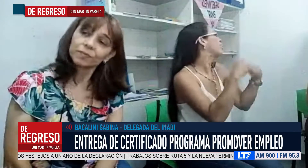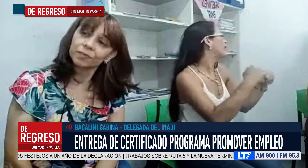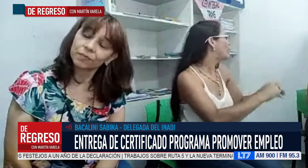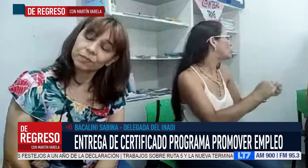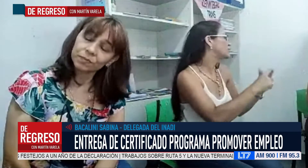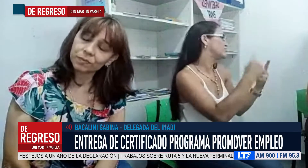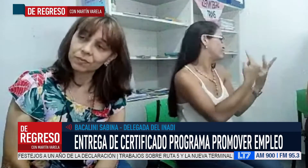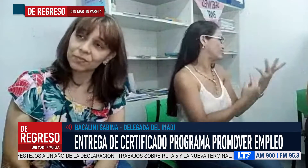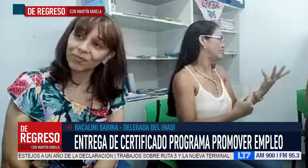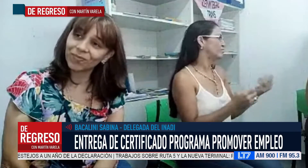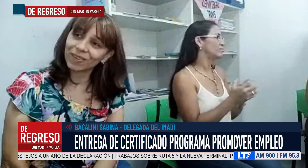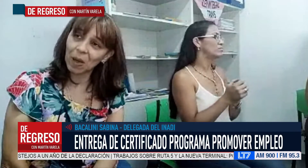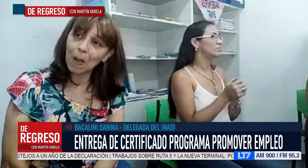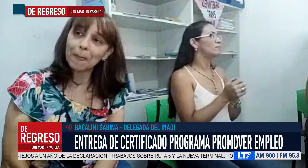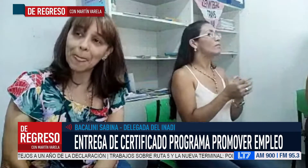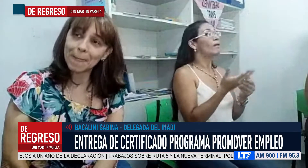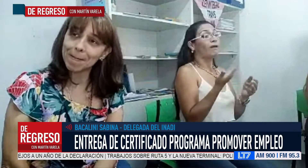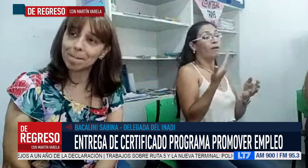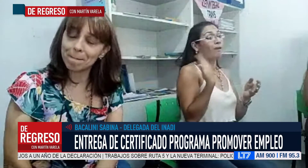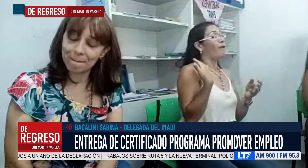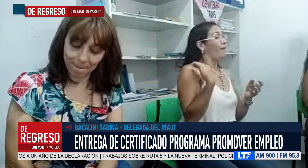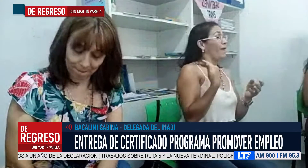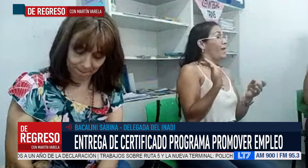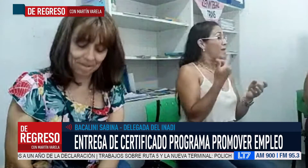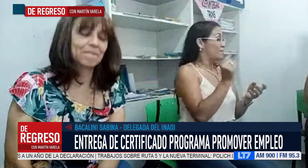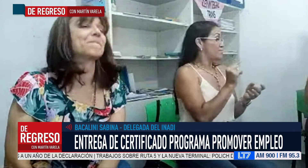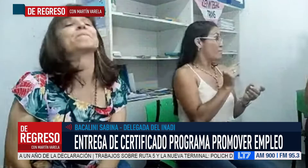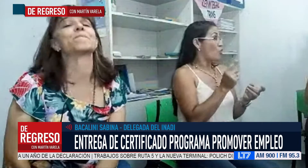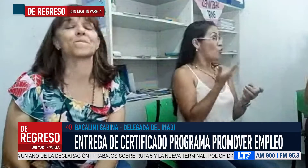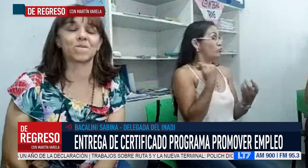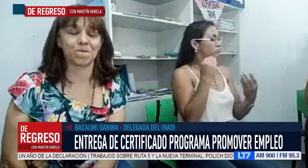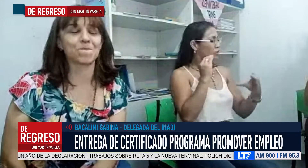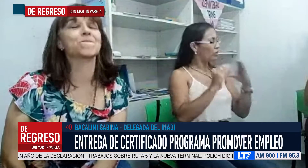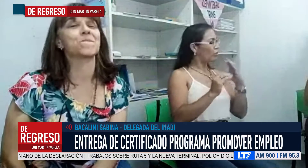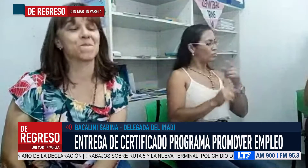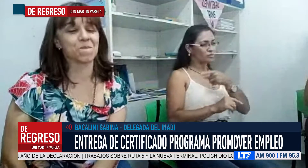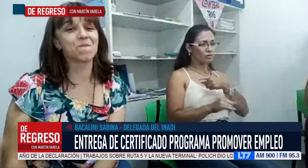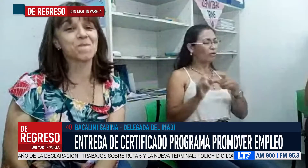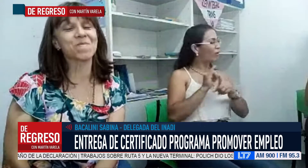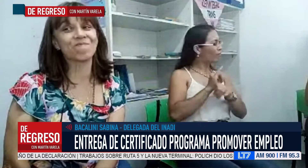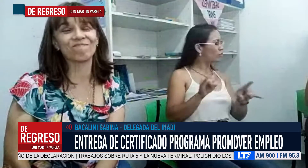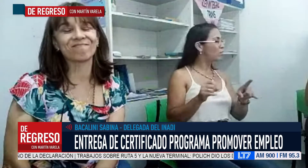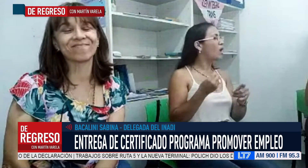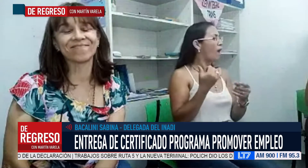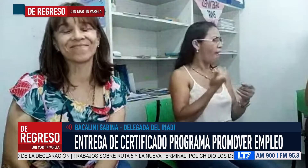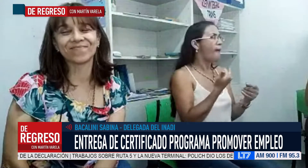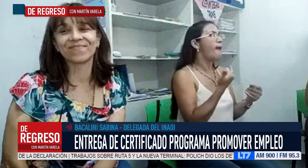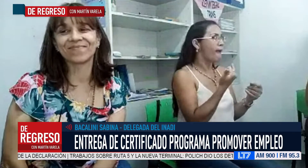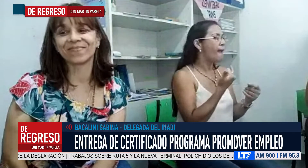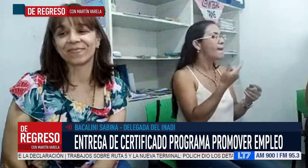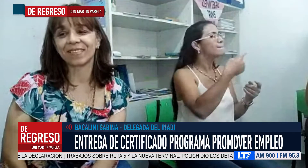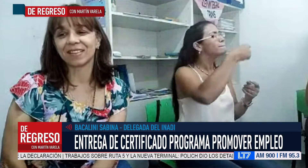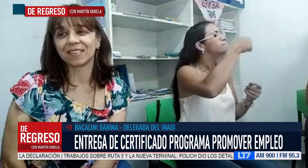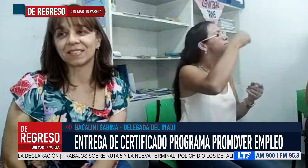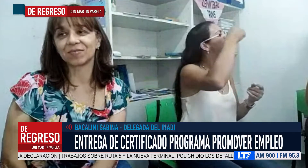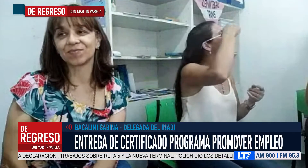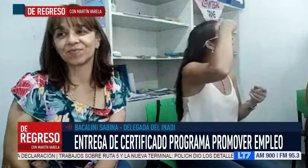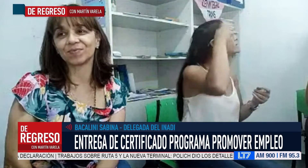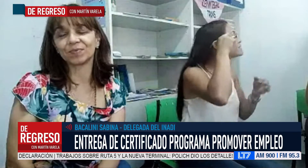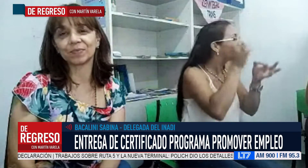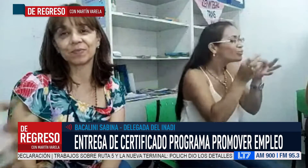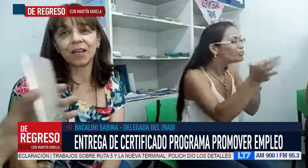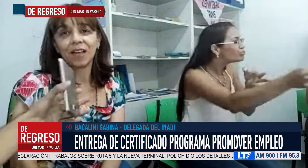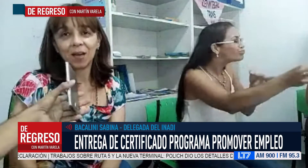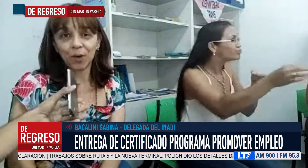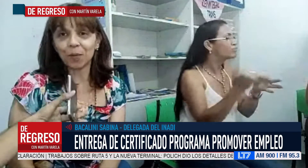la última vez que nos comunicamos con ustedes, veníamos por un caso de discriminación en Mercedes, si mal no recuerdo. ¿Se llegó a una